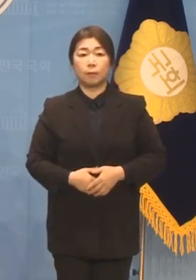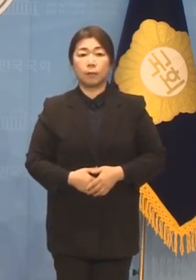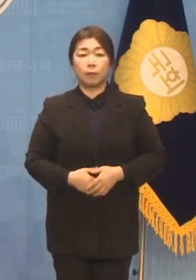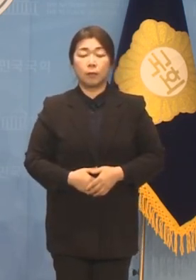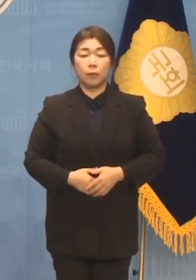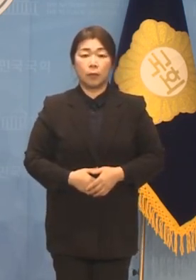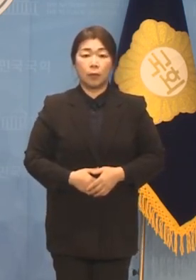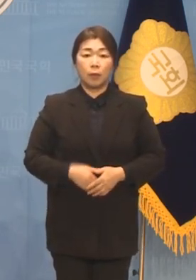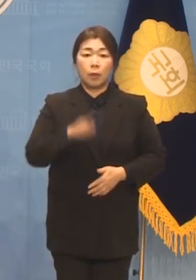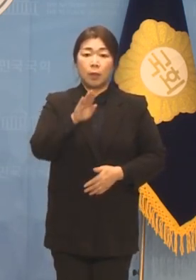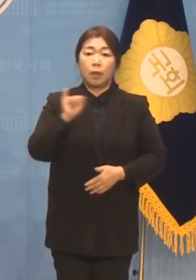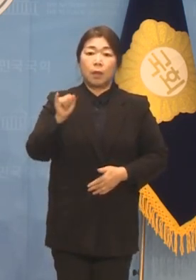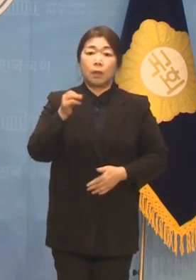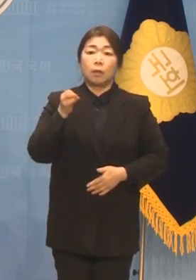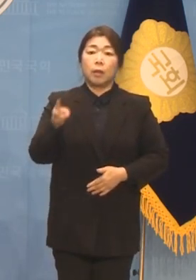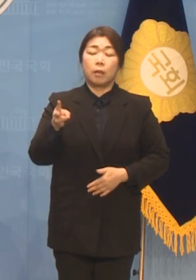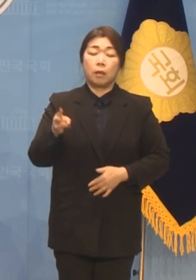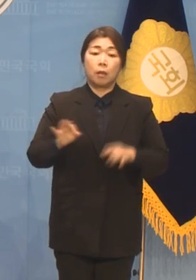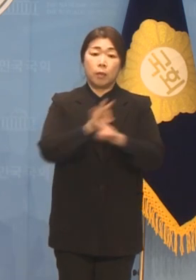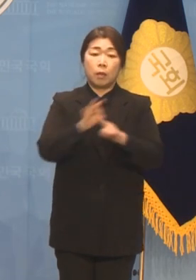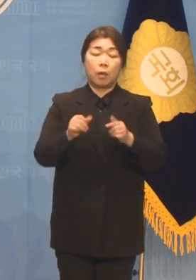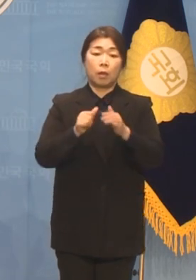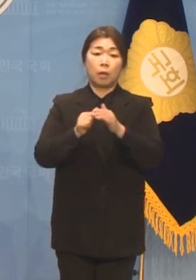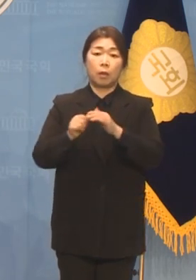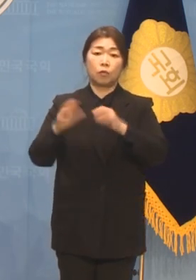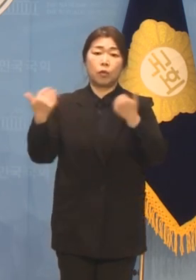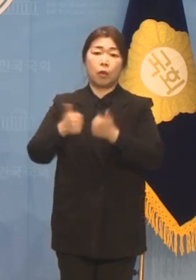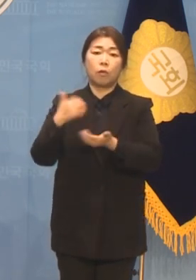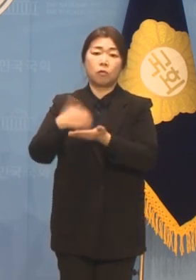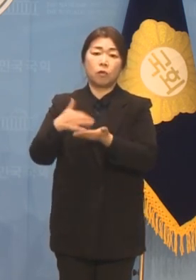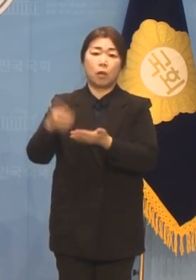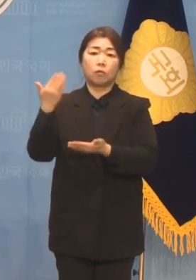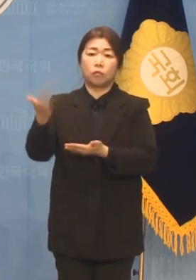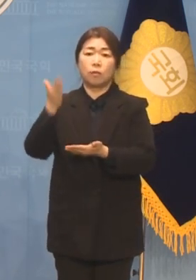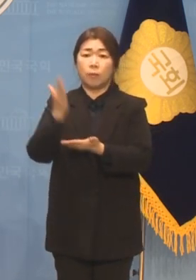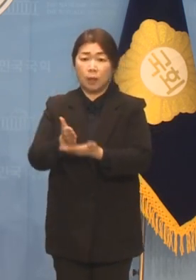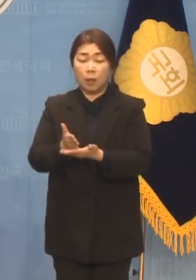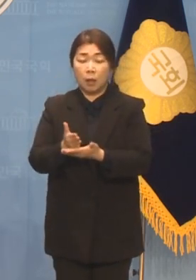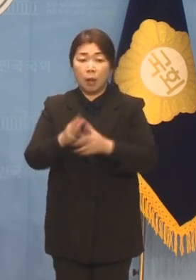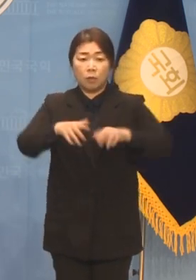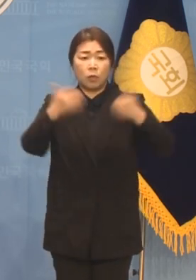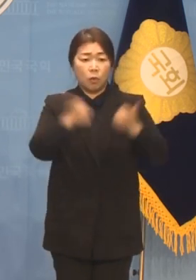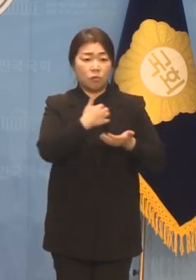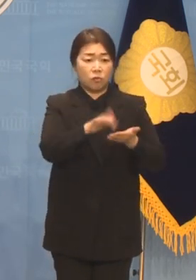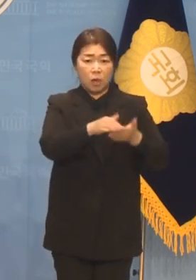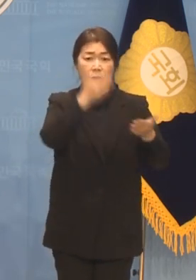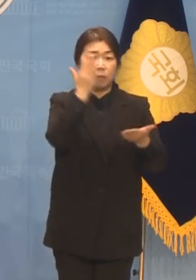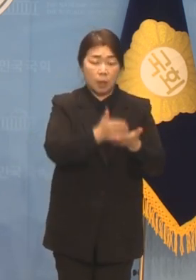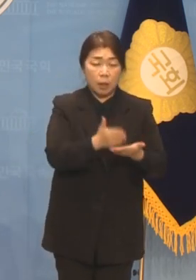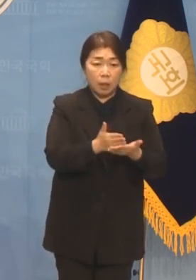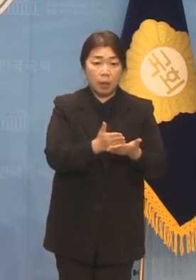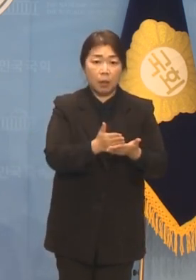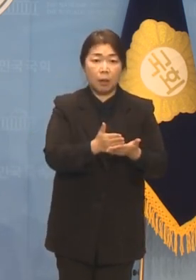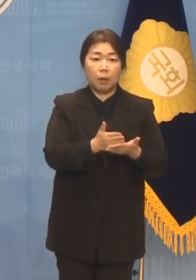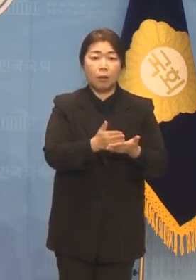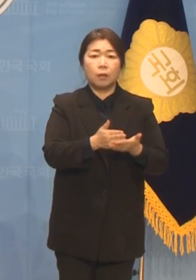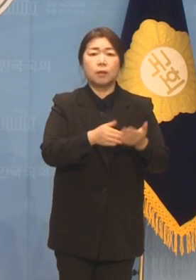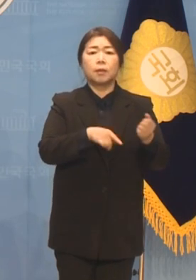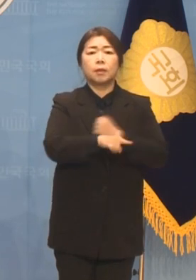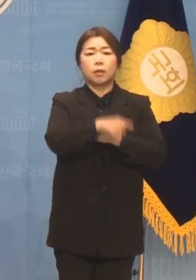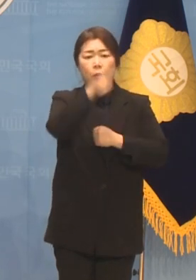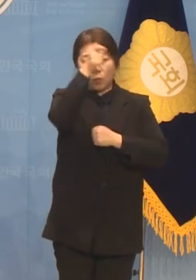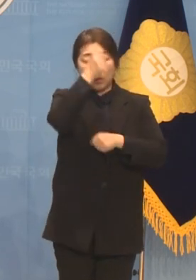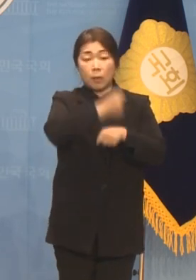비례대표 국회의원은 아예 없애자, 의석수도 아예 없애자고 반정치적 포퓰리즘으로 정치개혁을